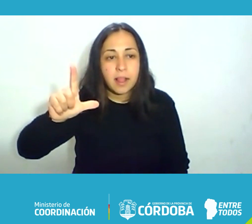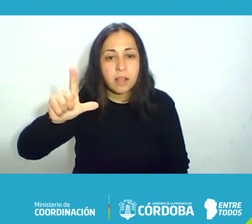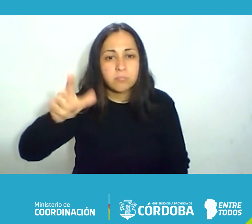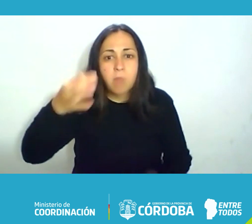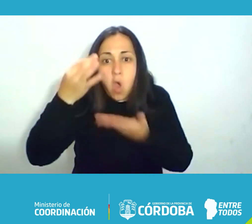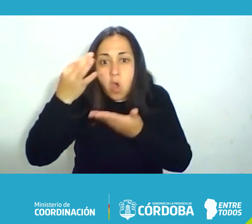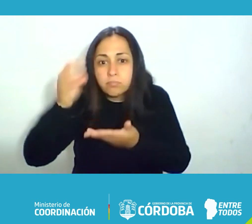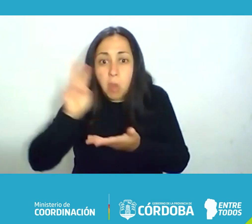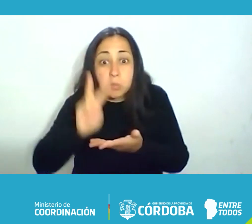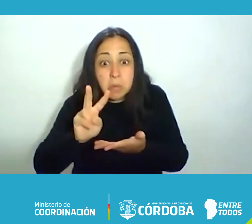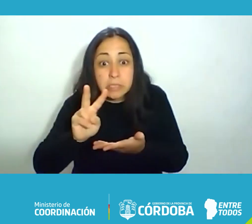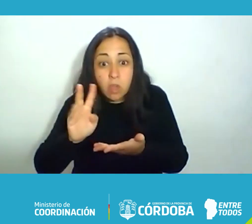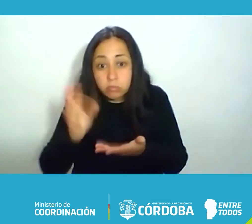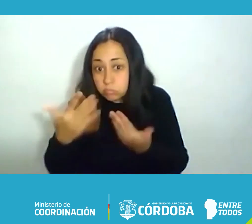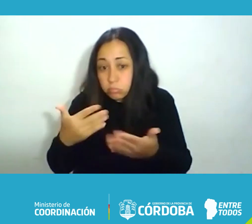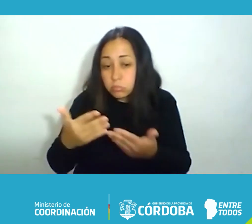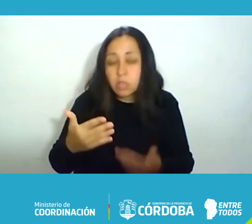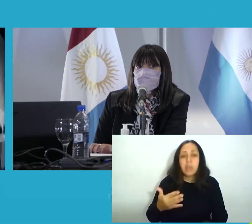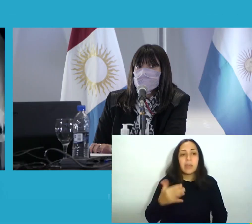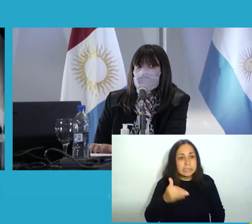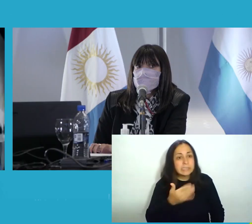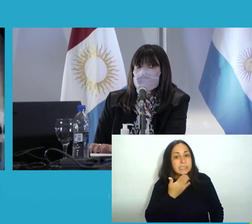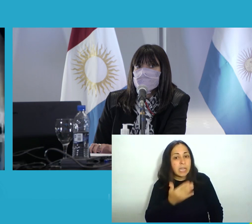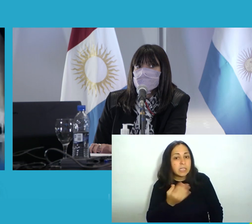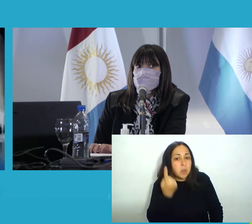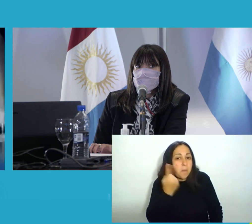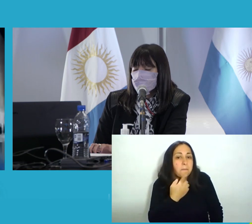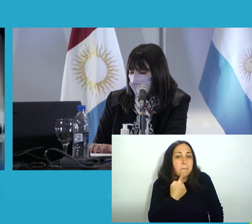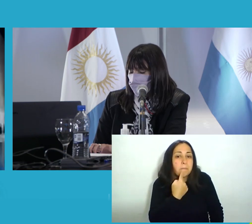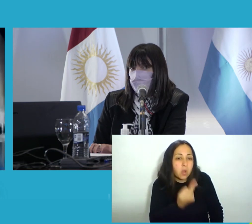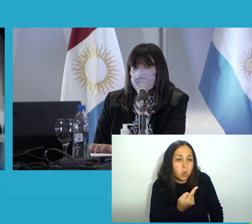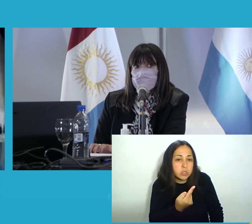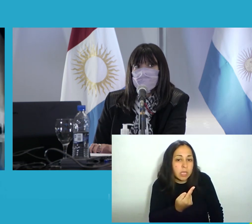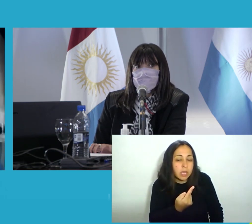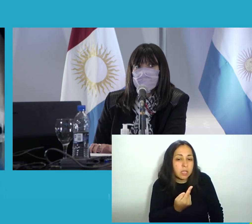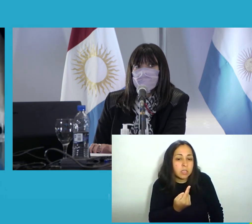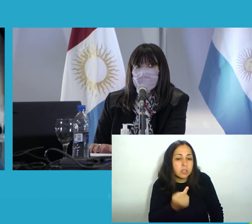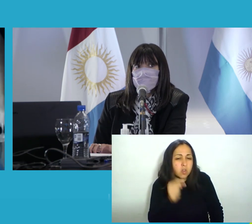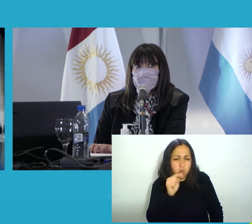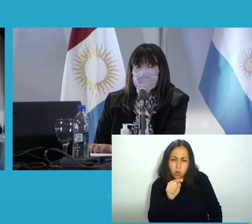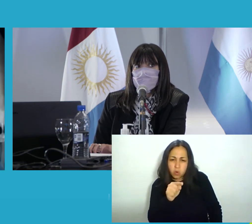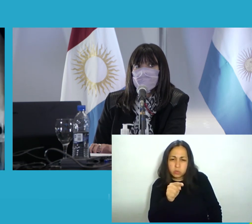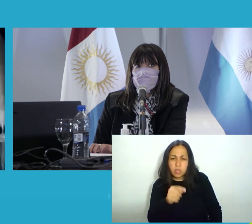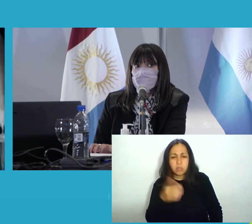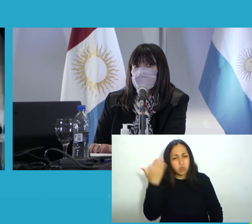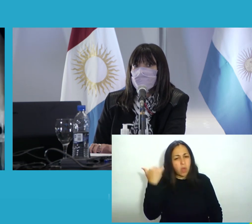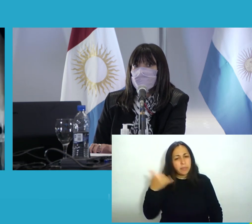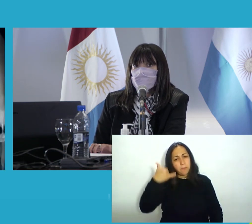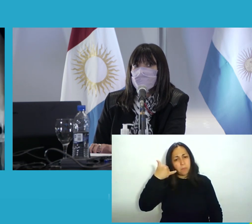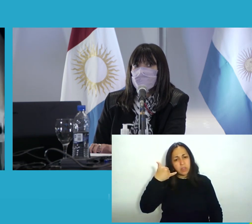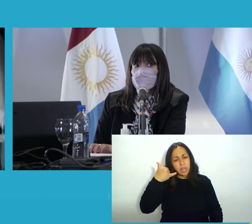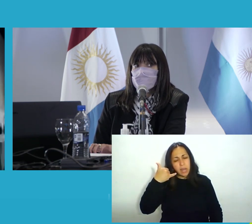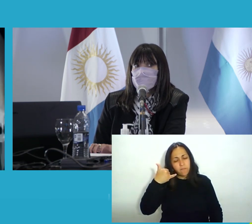¿Tiene alguna observación para hacer? Gracias. Tengo una pregunta, Andrea. Con usted había hablado por teléfono